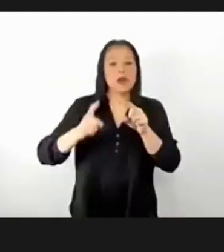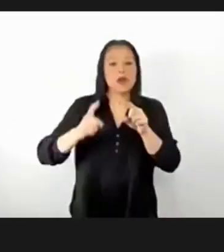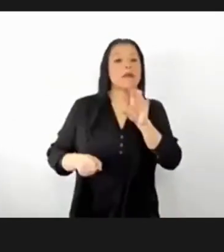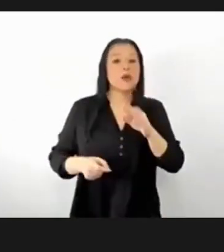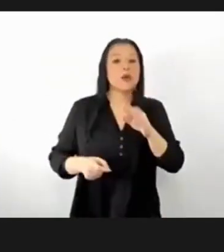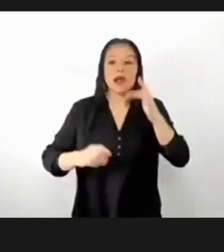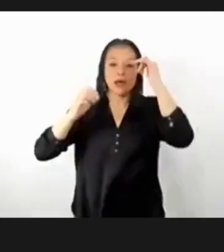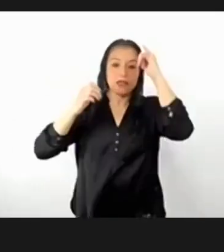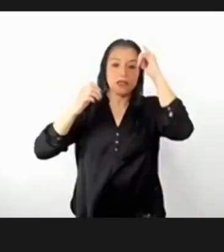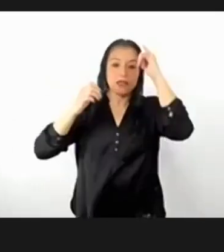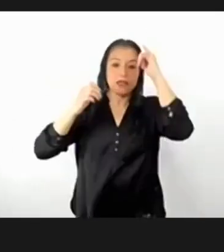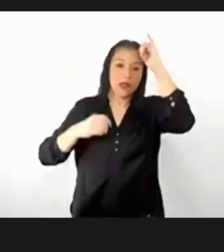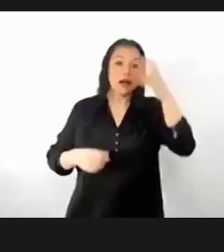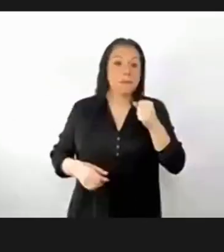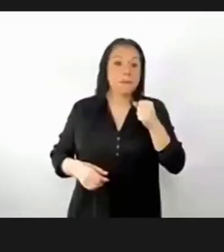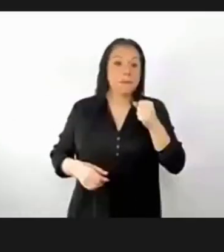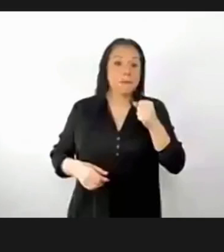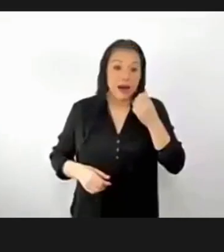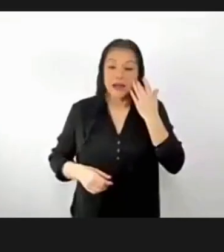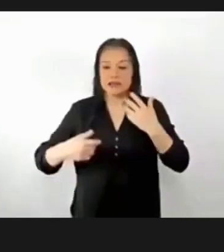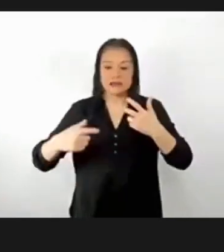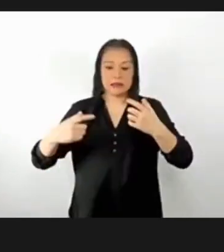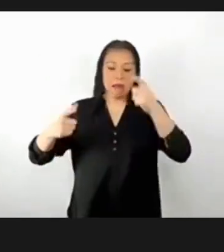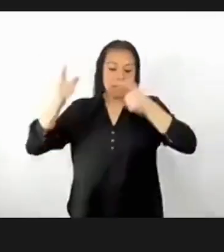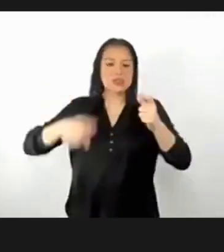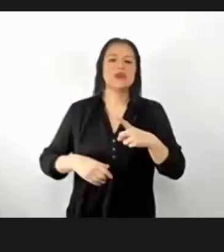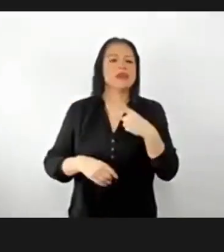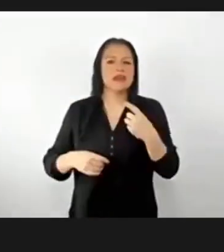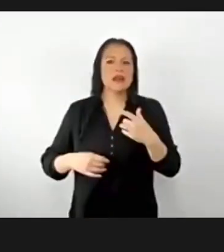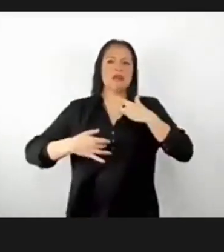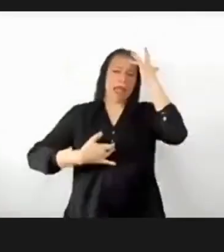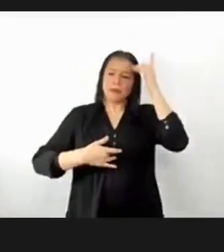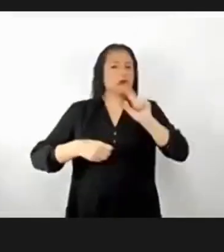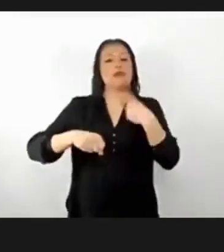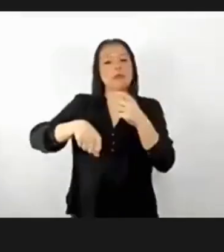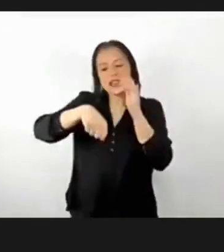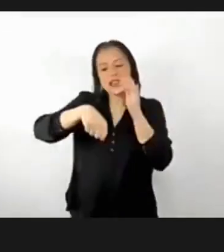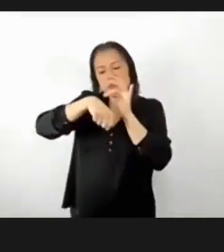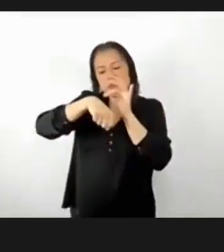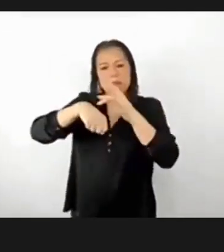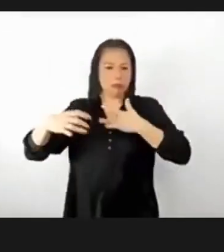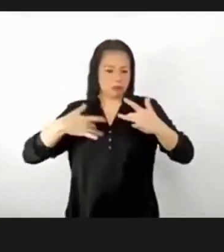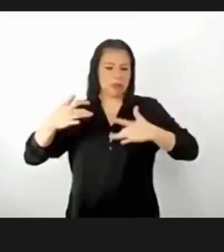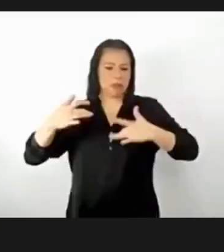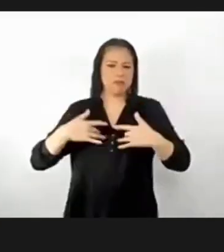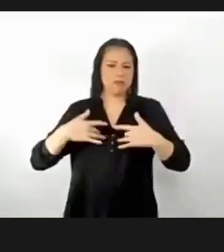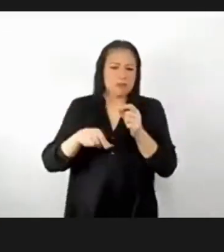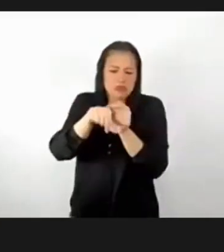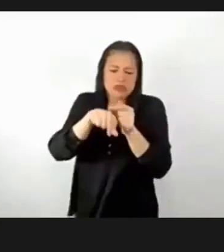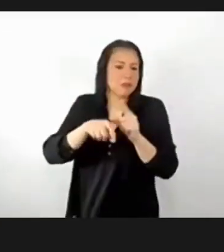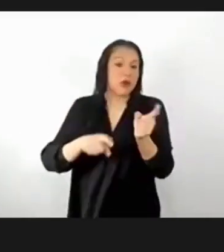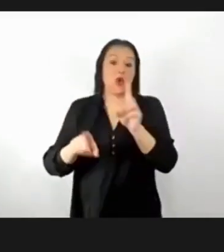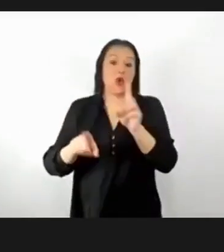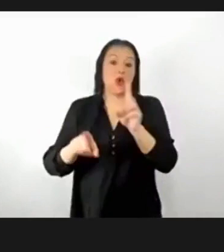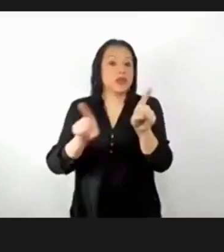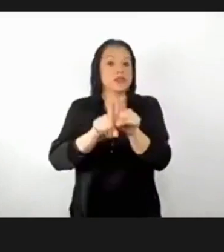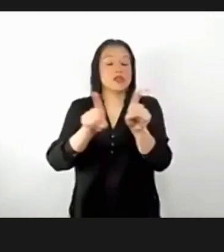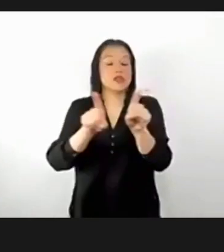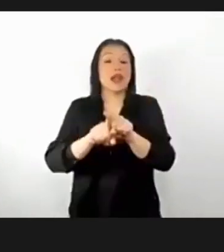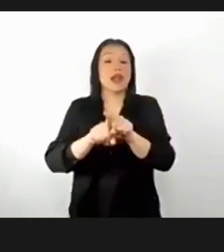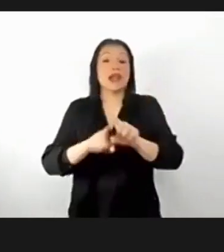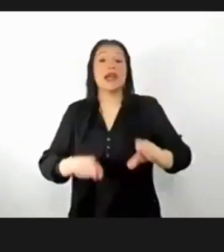la viruela de la vaca en el ser humano solamente da en las manos o en algunas partes del cuerpo, pero no es como la